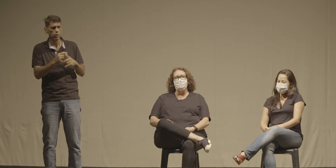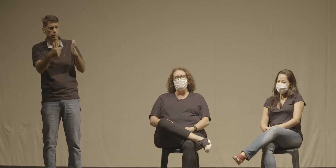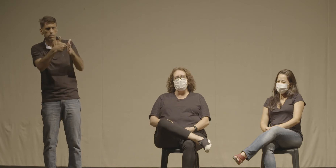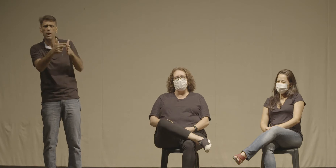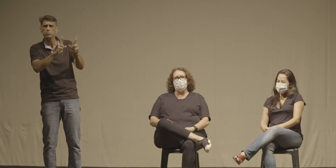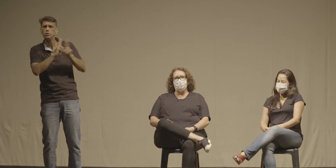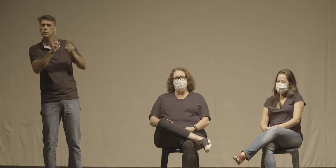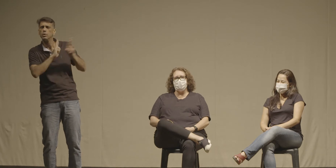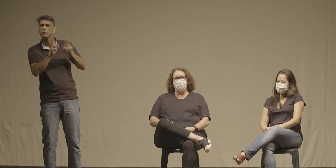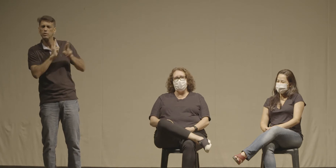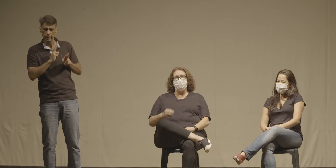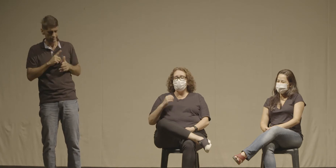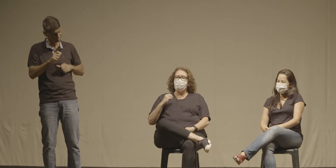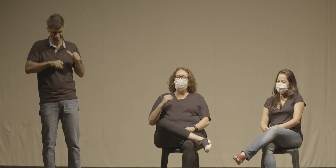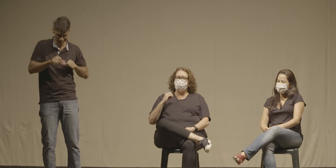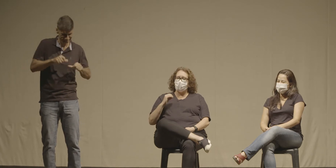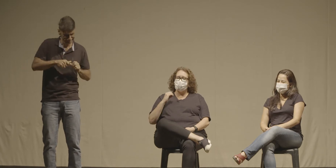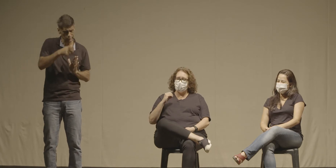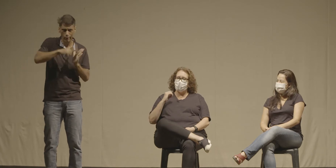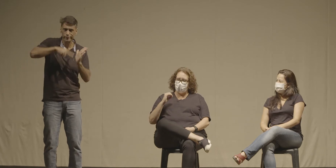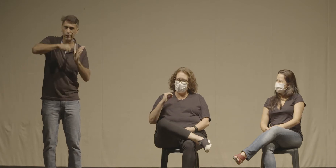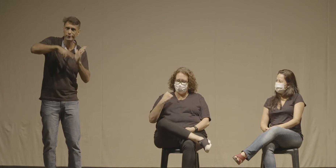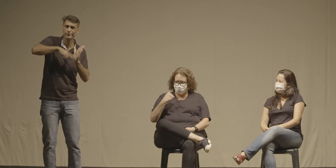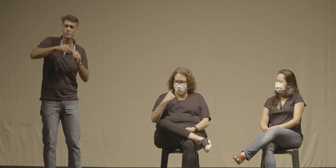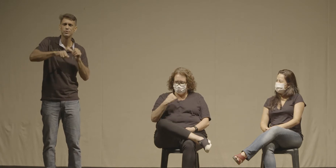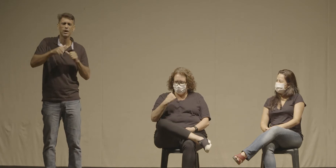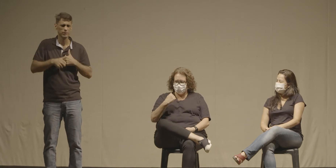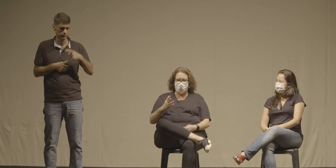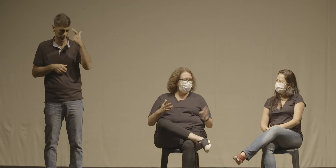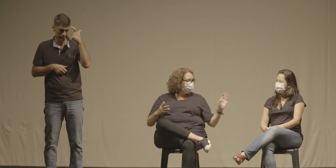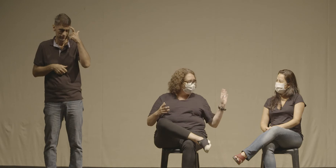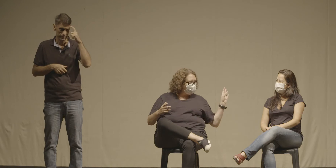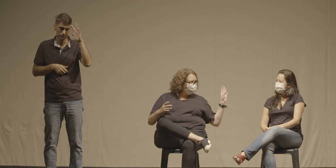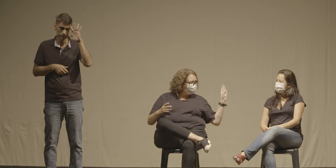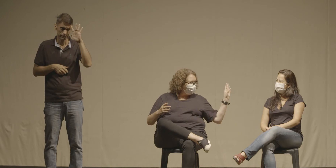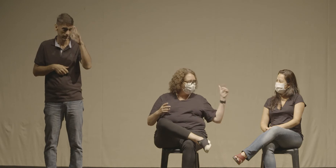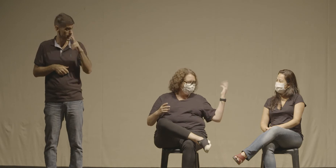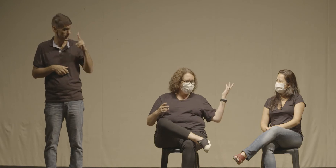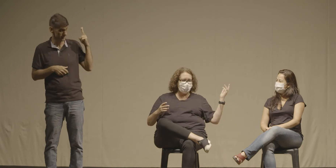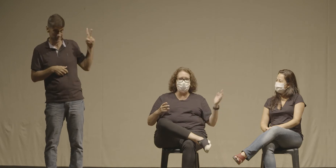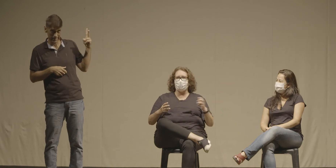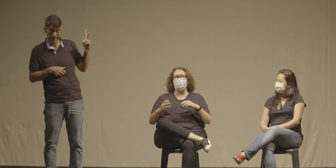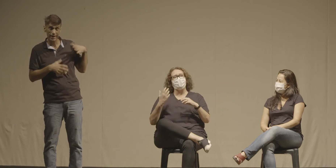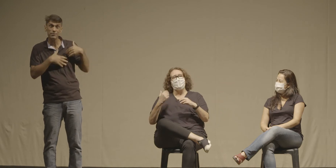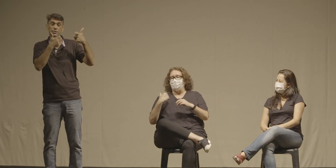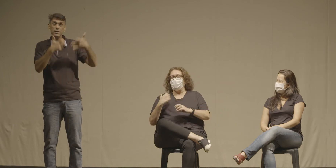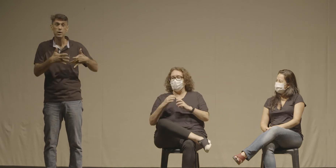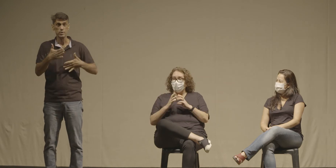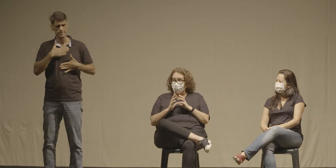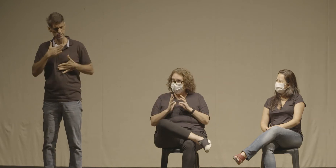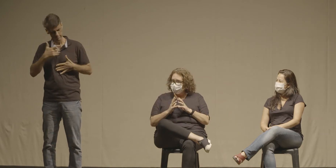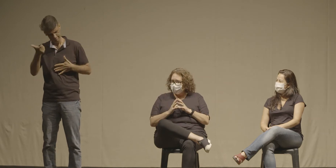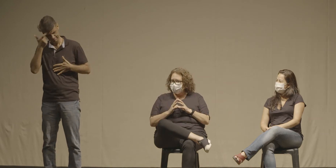isso. Então, e todo momento eu ficava na minha cabeça aqui assim, né? Ela tinha na cabeça dela, que ela vai falar o que era, e